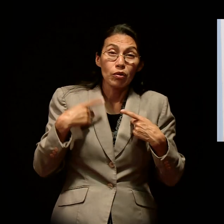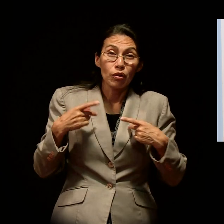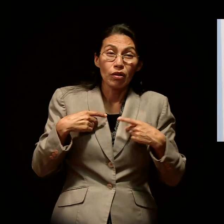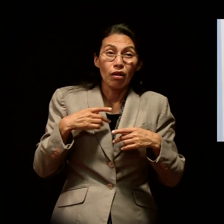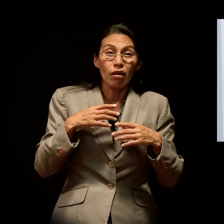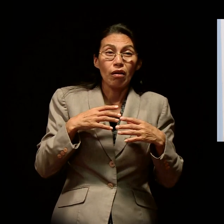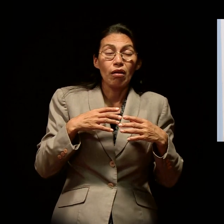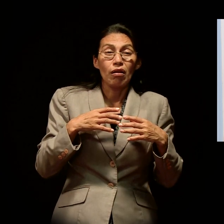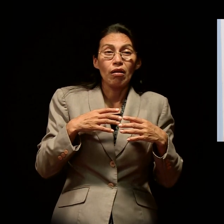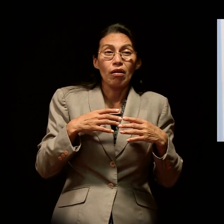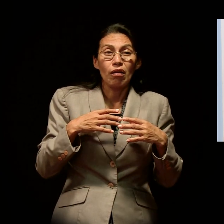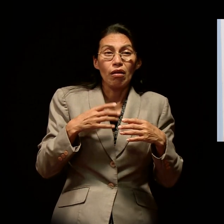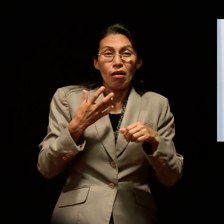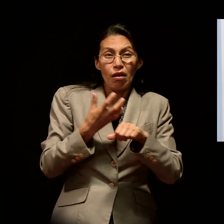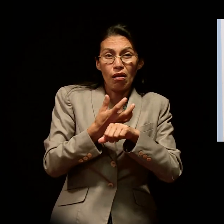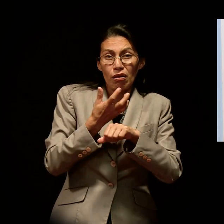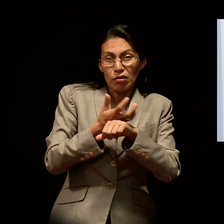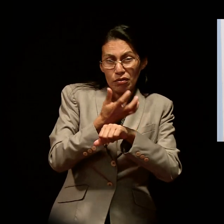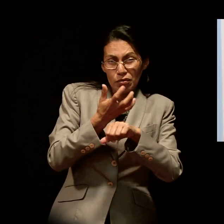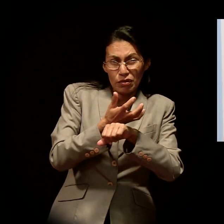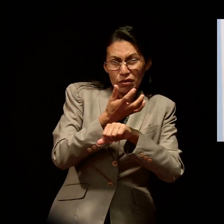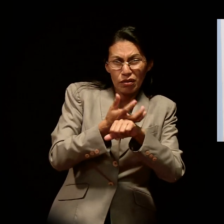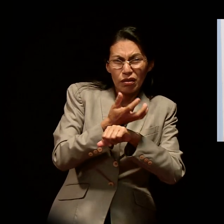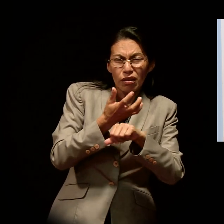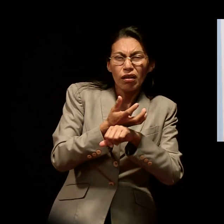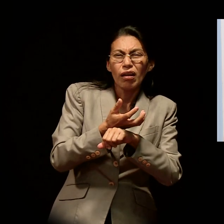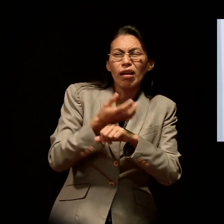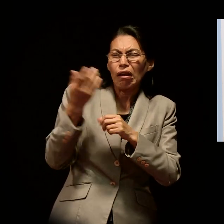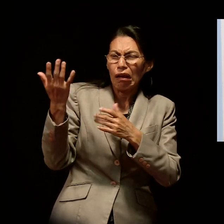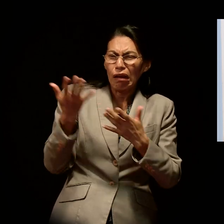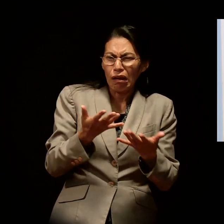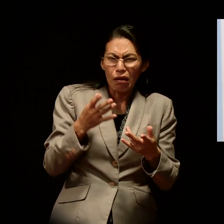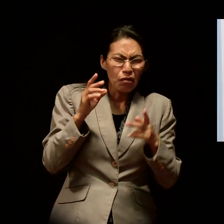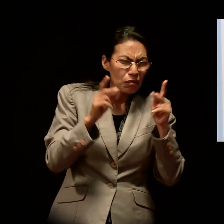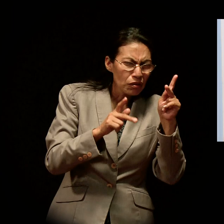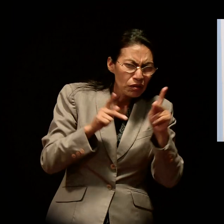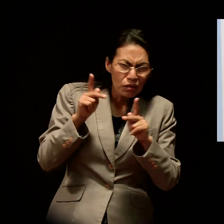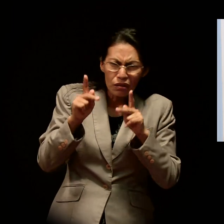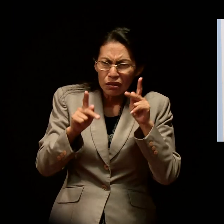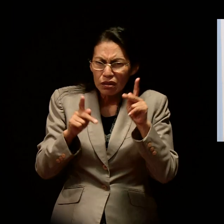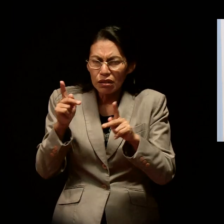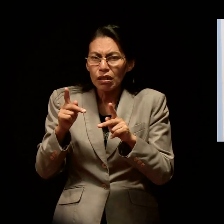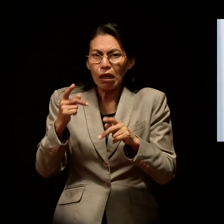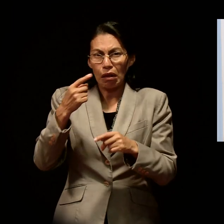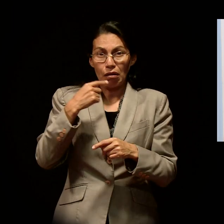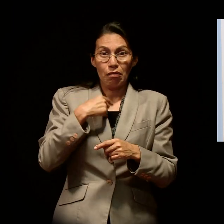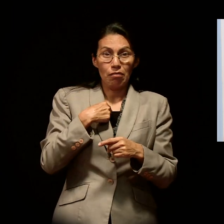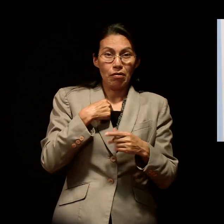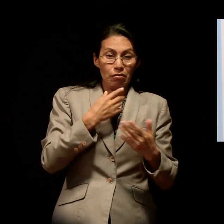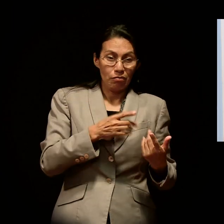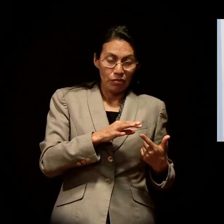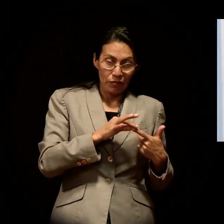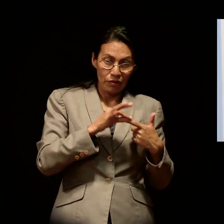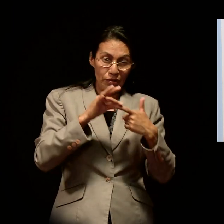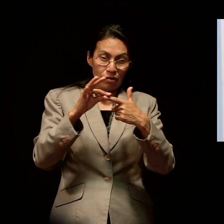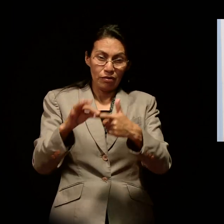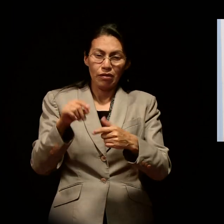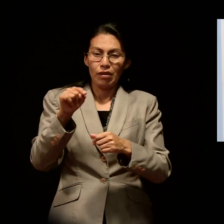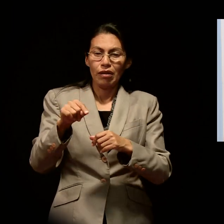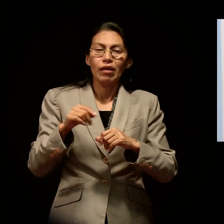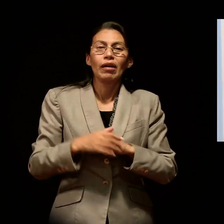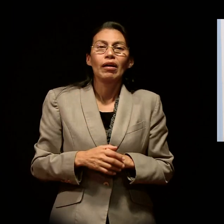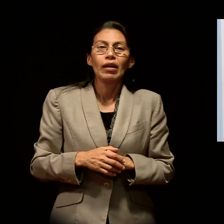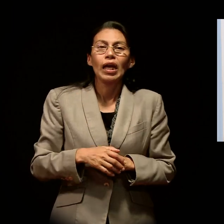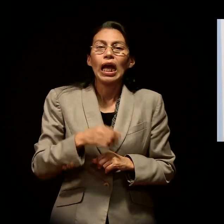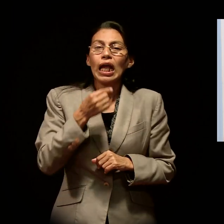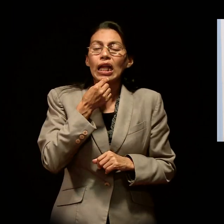llegaron 400 americanos a norteamericanos a visitar y me llevaron a